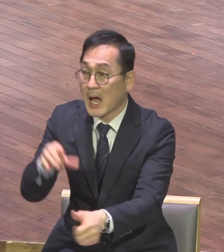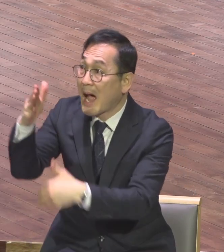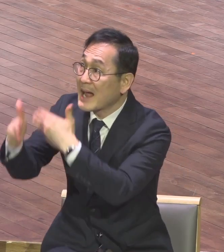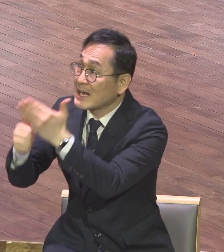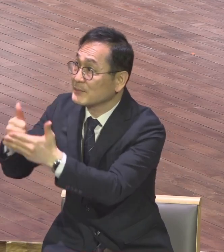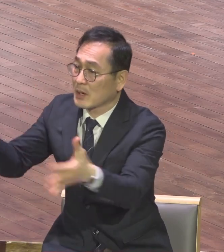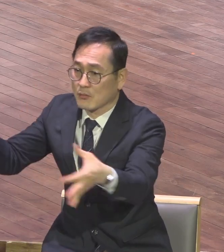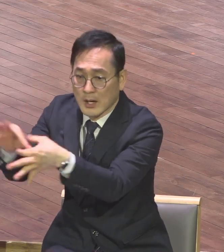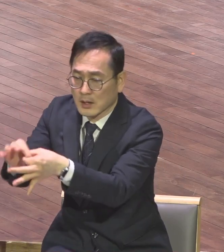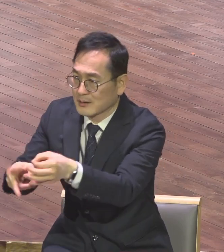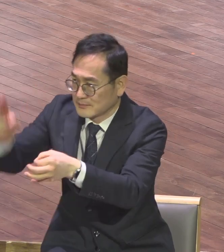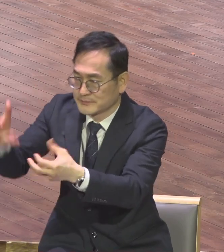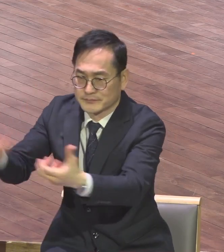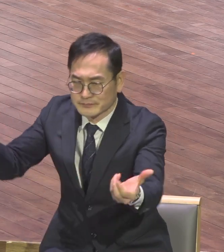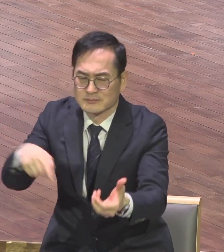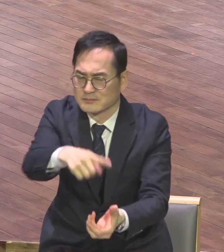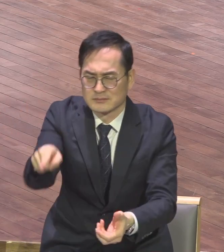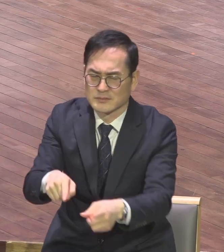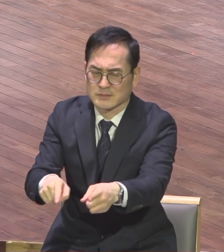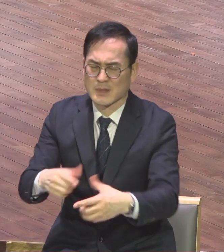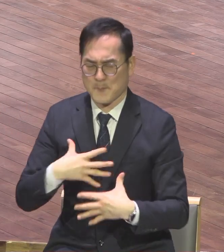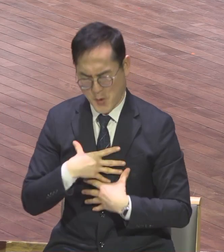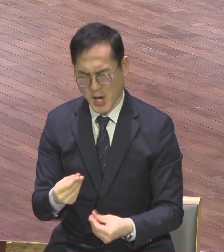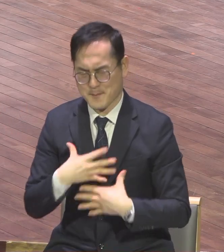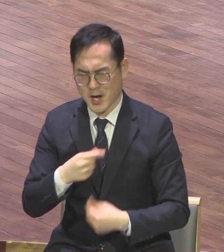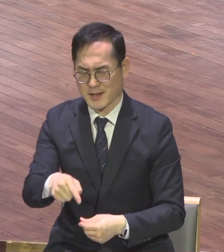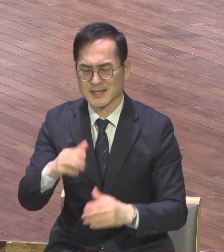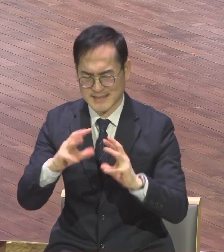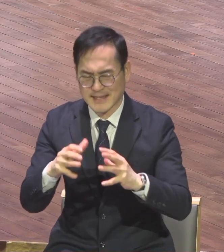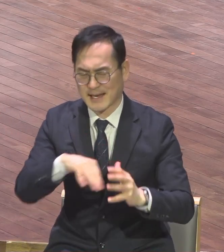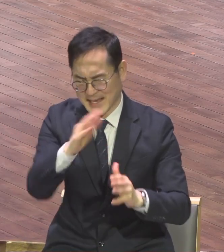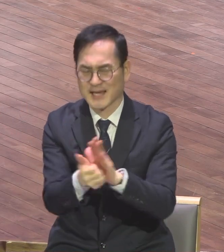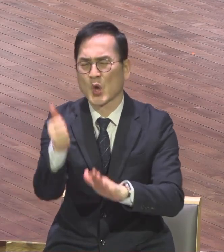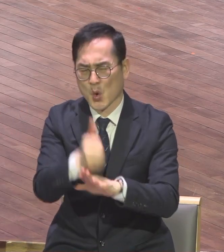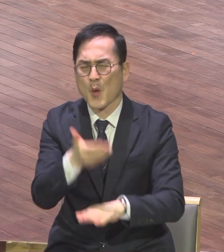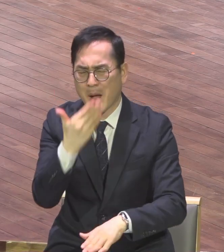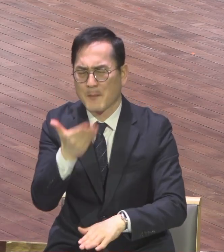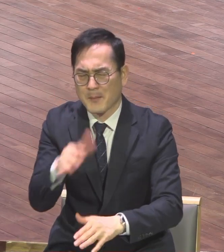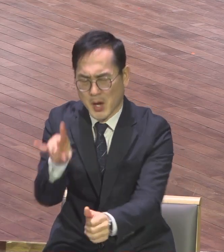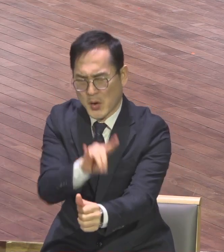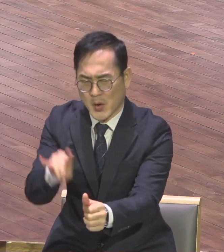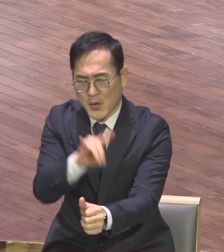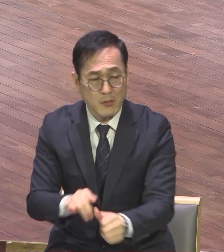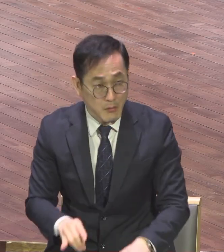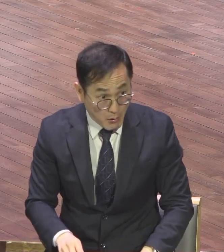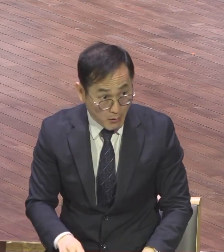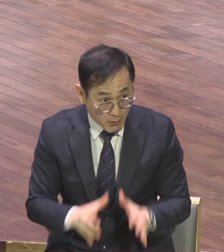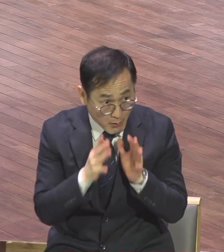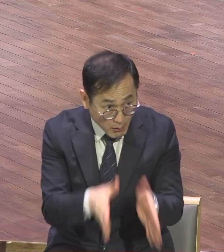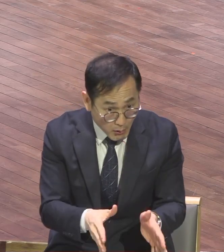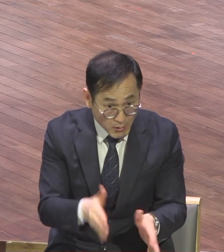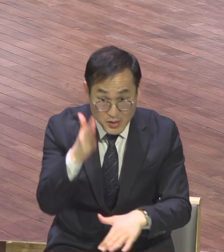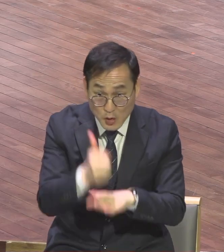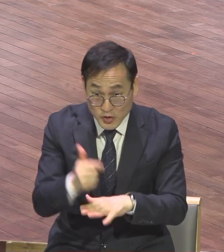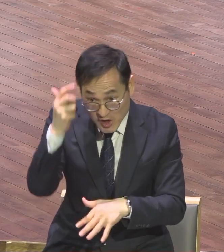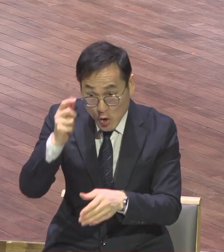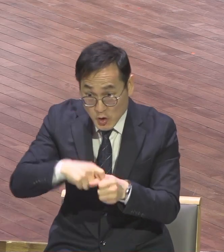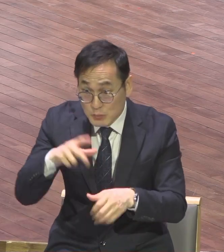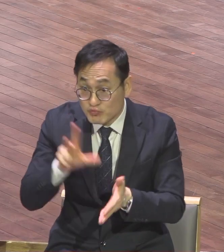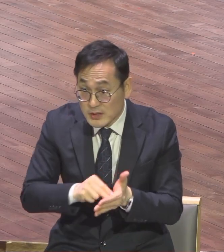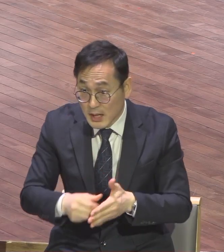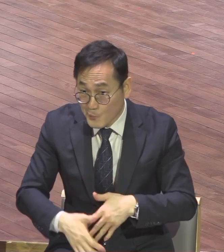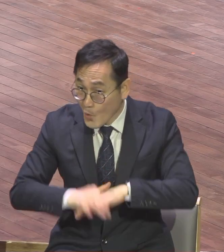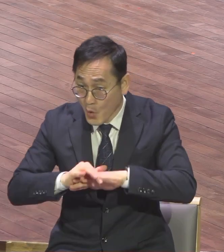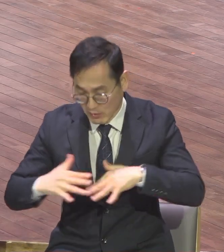있어요. 하나님 아닌 다른 것으로 채울 수 있다는 말에 계속 속으면 영적 문제는 반드시 오게 돼 있어요.